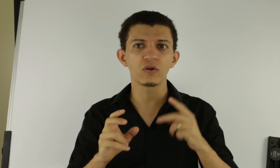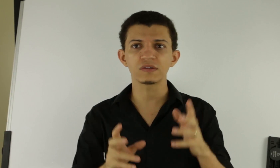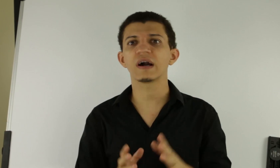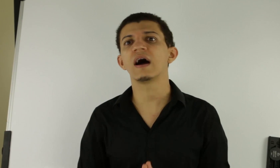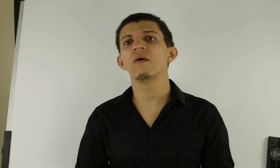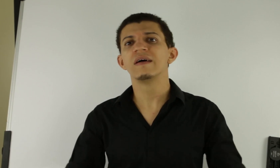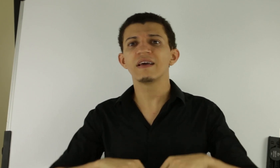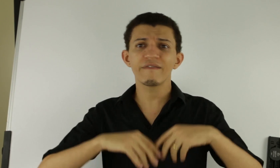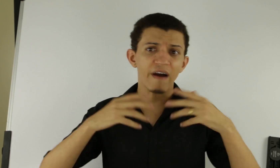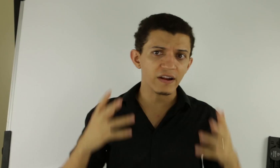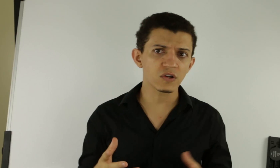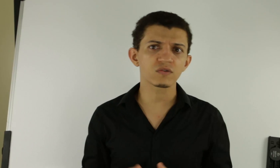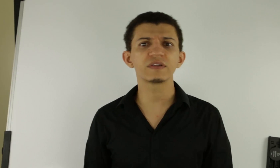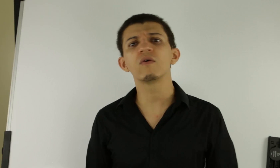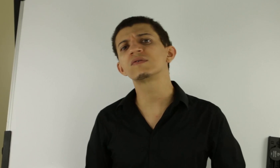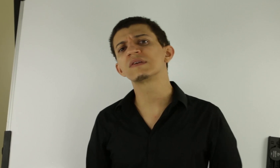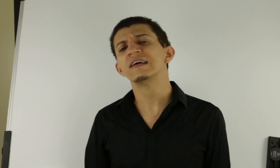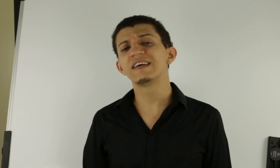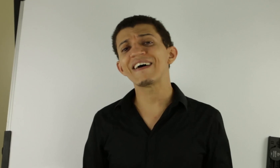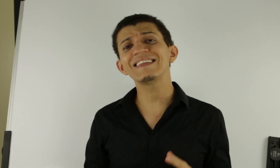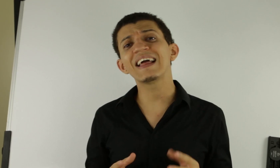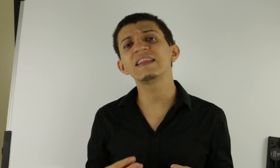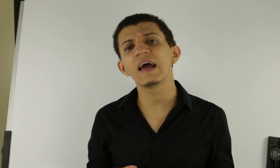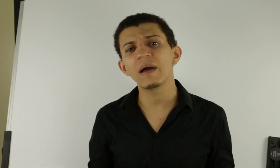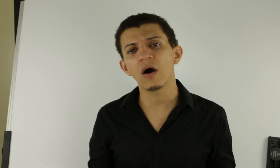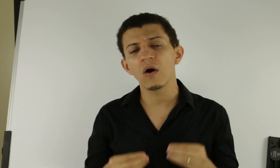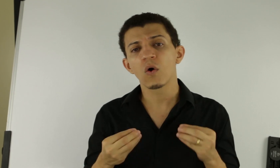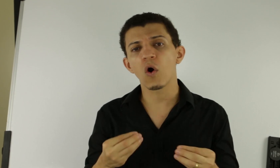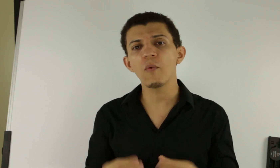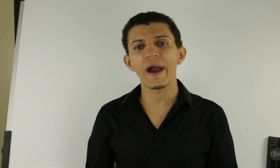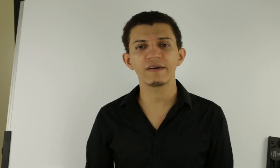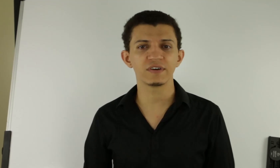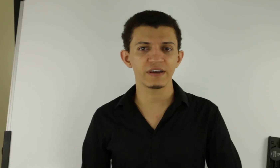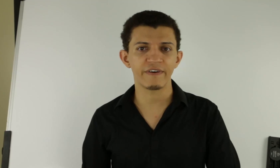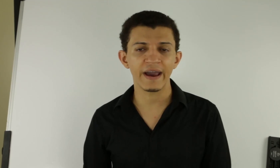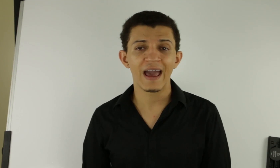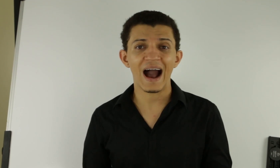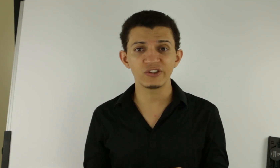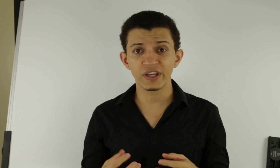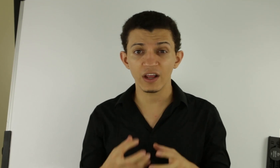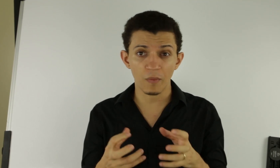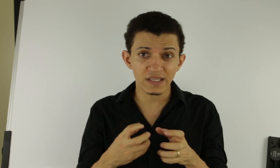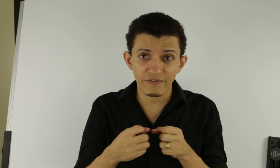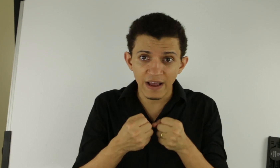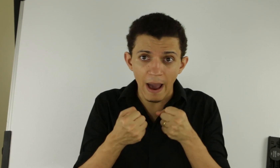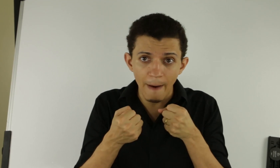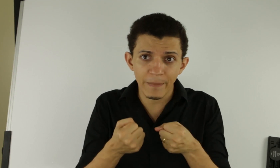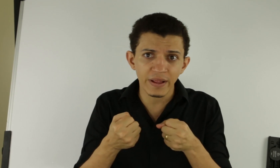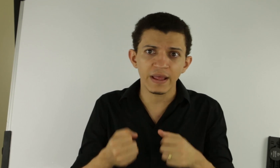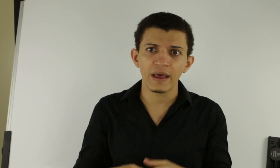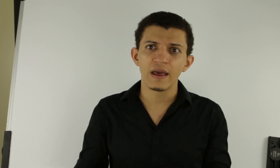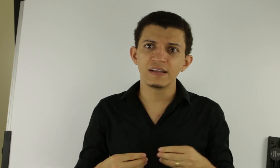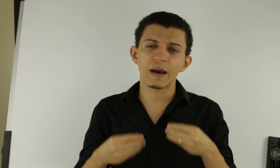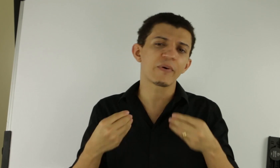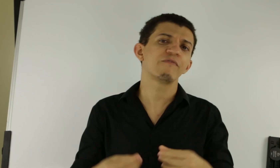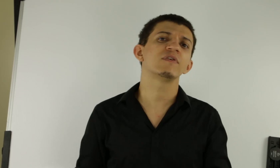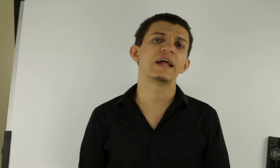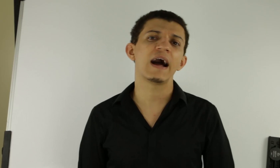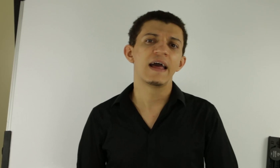nosso canal, tem vários outros conteúdos, você vai entender melhor como é que você vai adquirir, como é que você vai aprender e se aprofundar